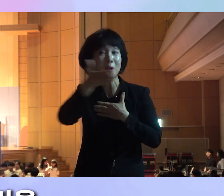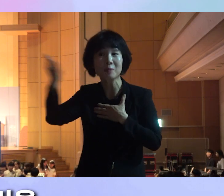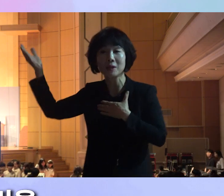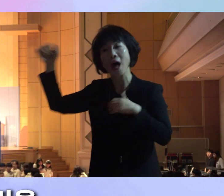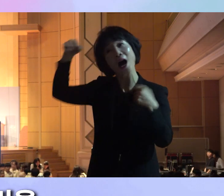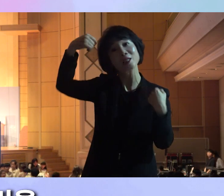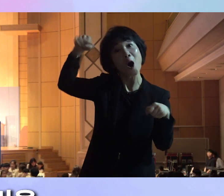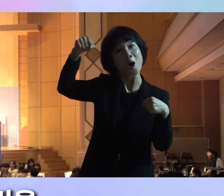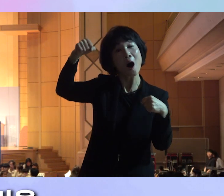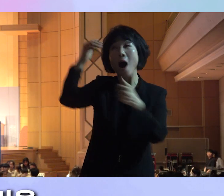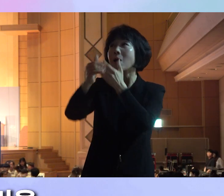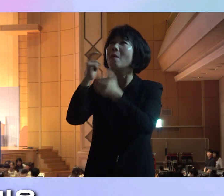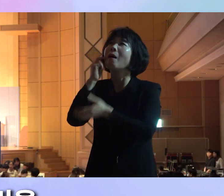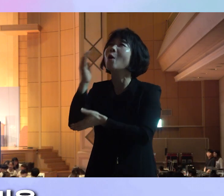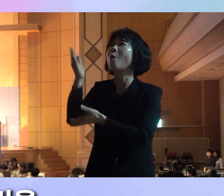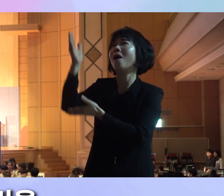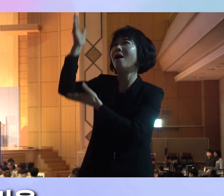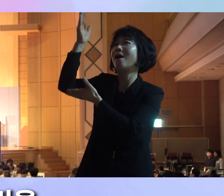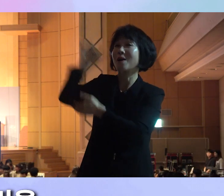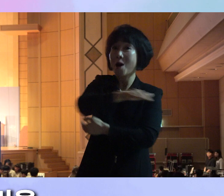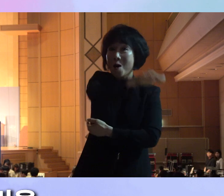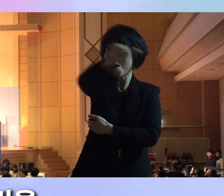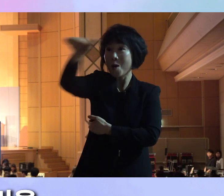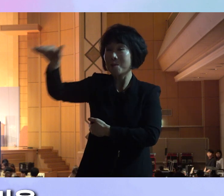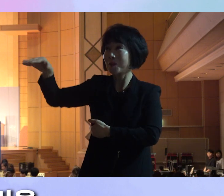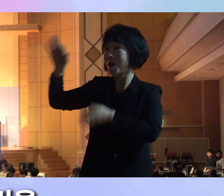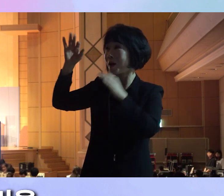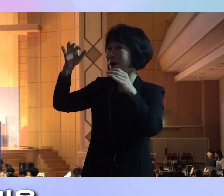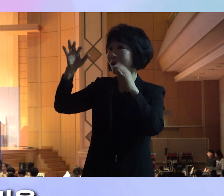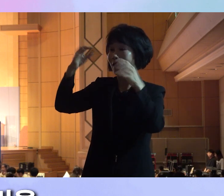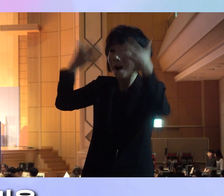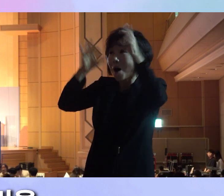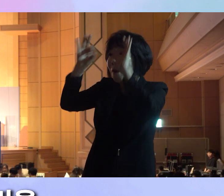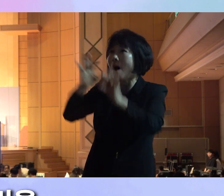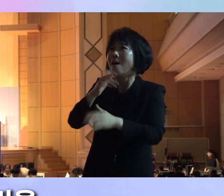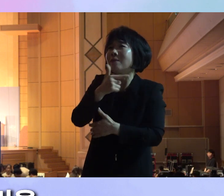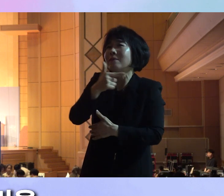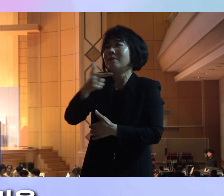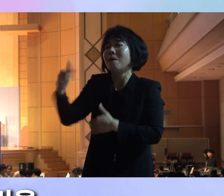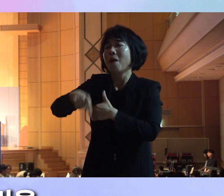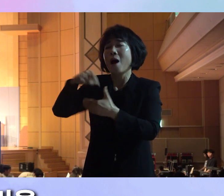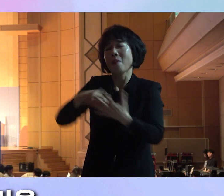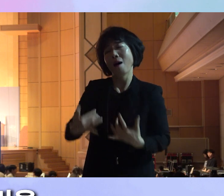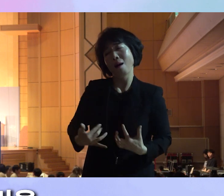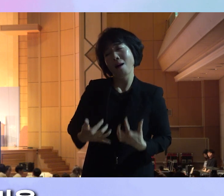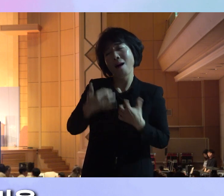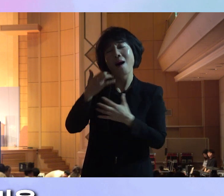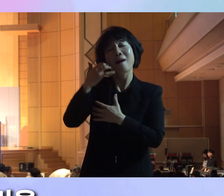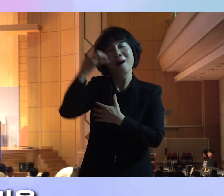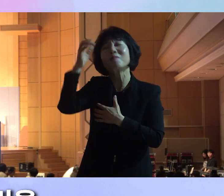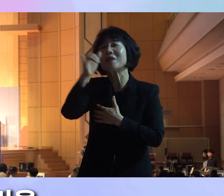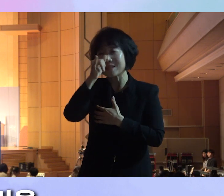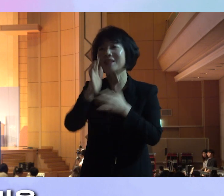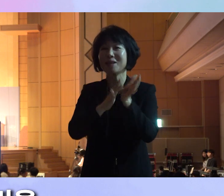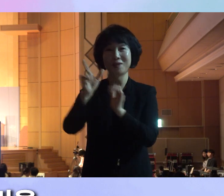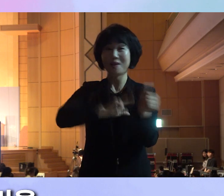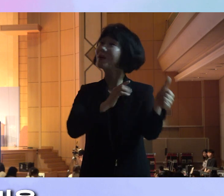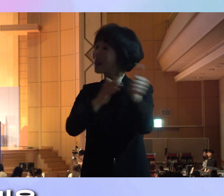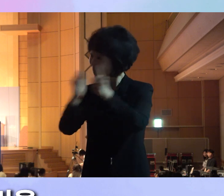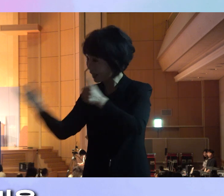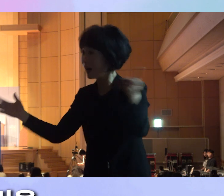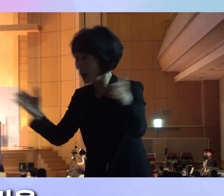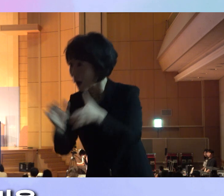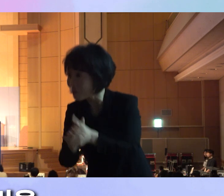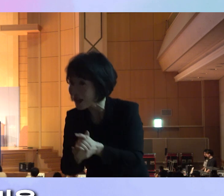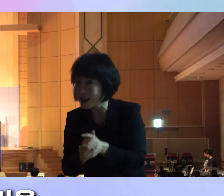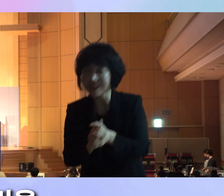성극이 하나님께는 영광이 되고 우리 성도님들에게는 큰 울림과 감동이 있는 은혜가 있는 시간 되시기